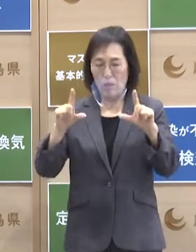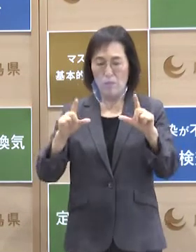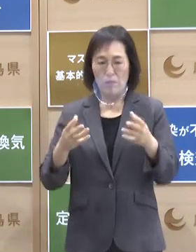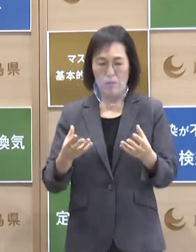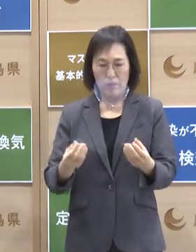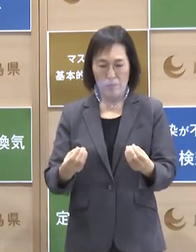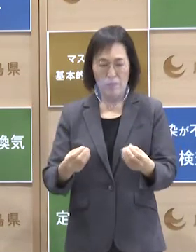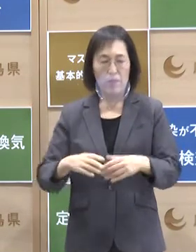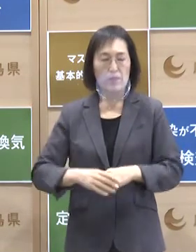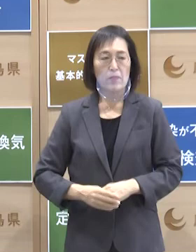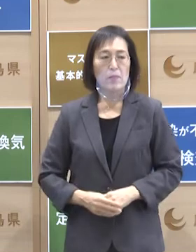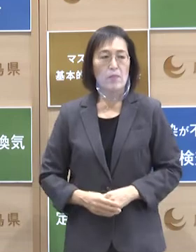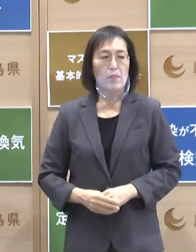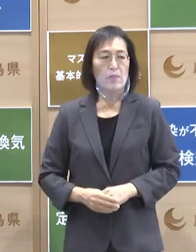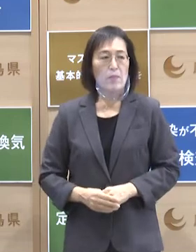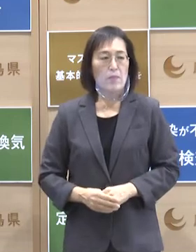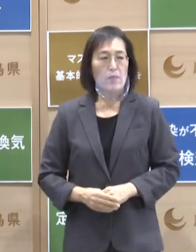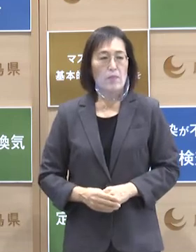上でございます。